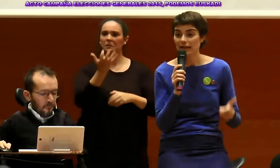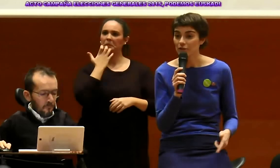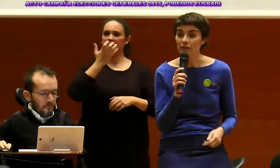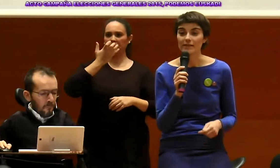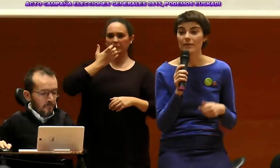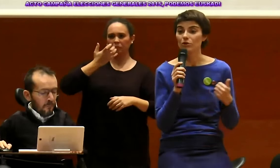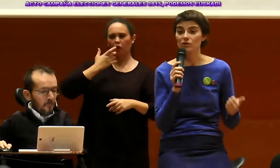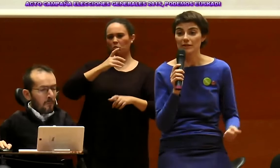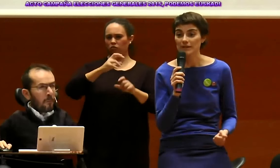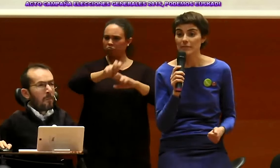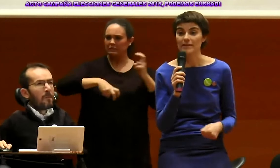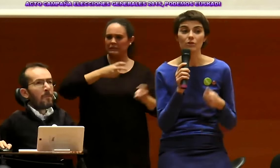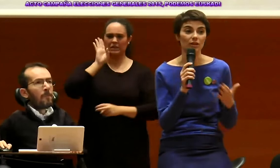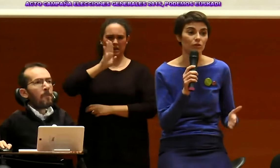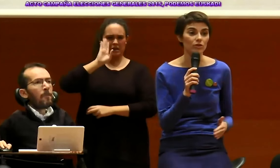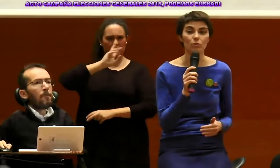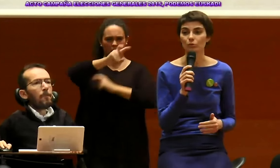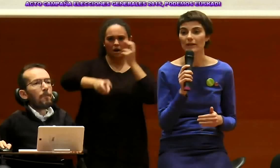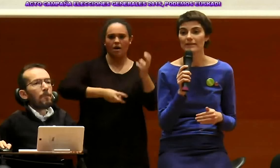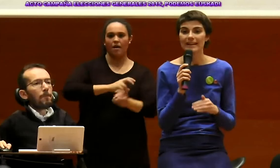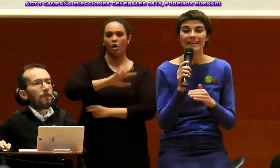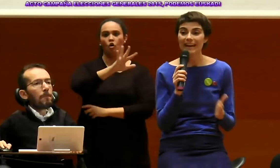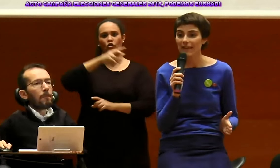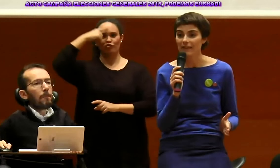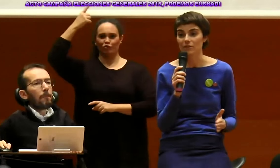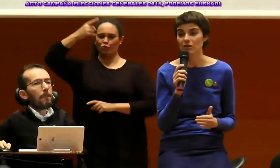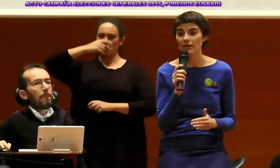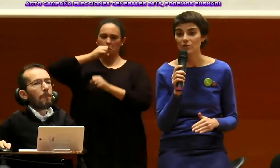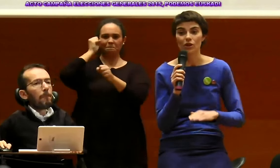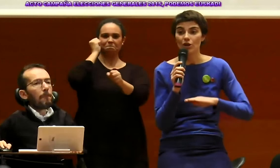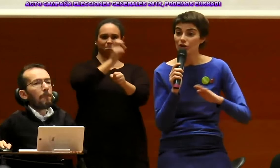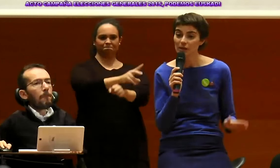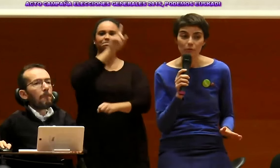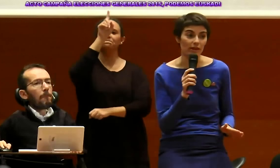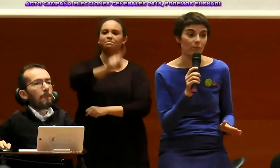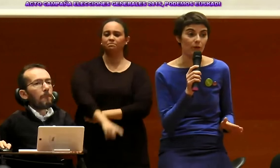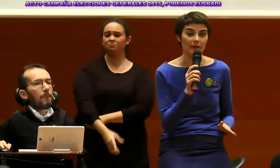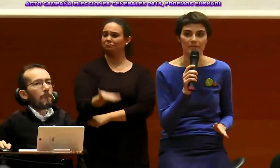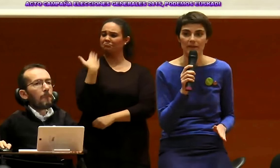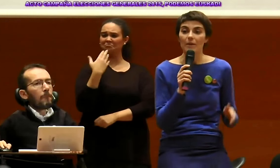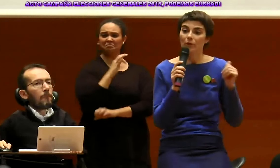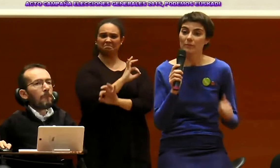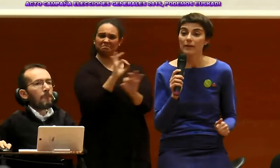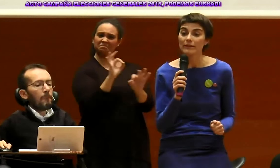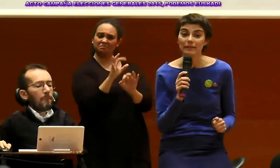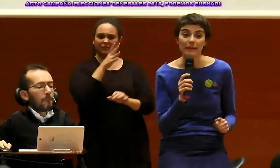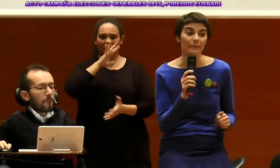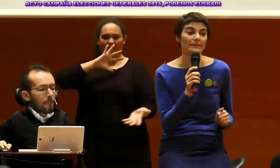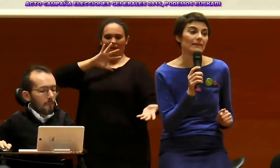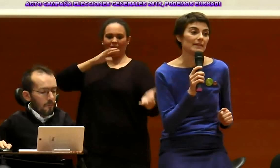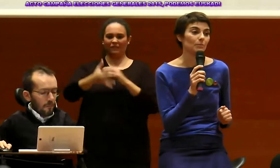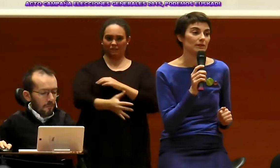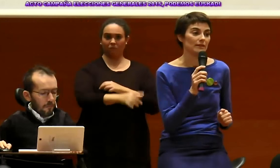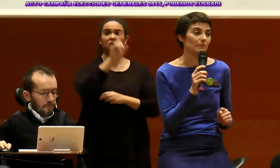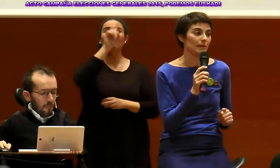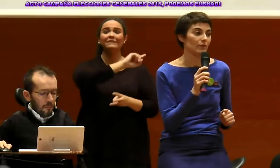la gestión de residuos y más de más y los sectores culturales. Nada de eso se ha hecho, no se ha apostado por ahí. Pero también hay una tercera pata